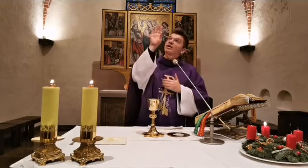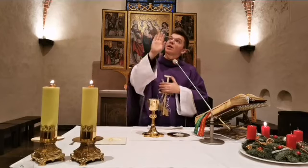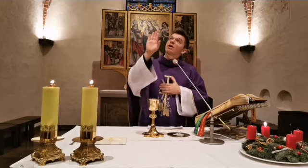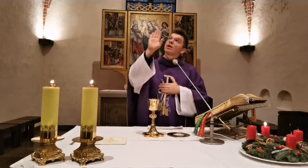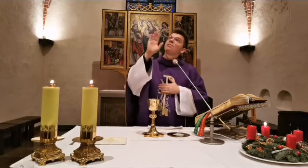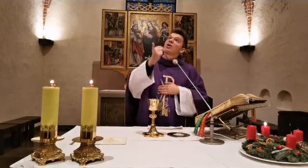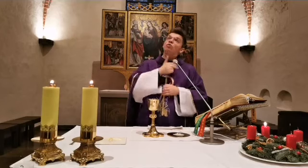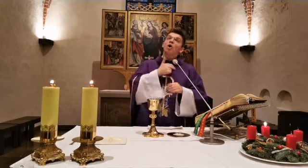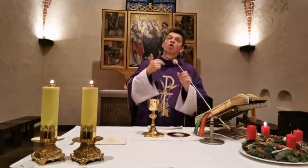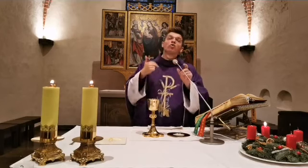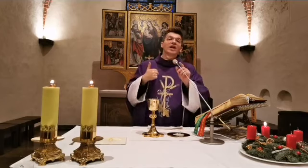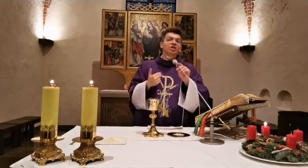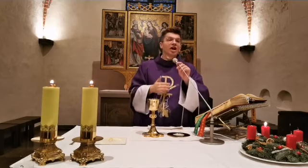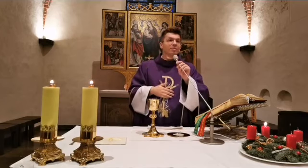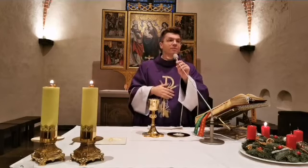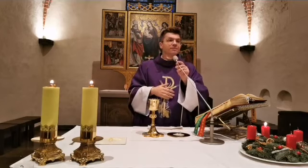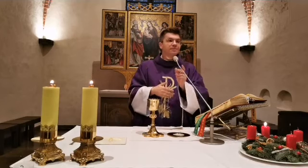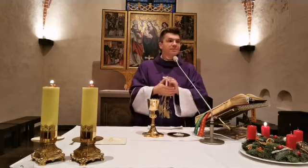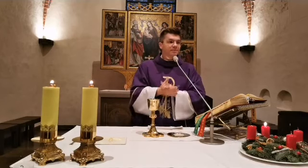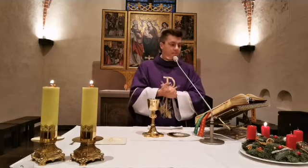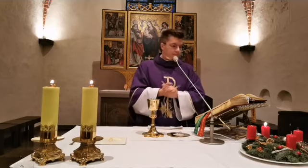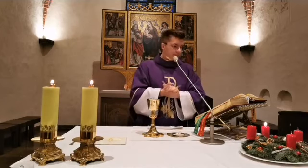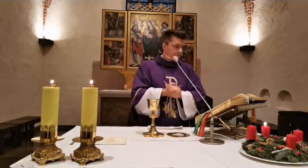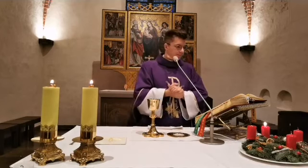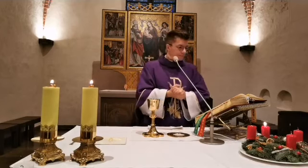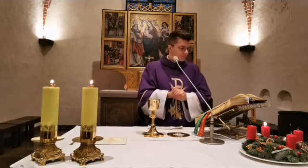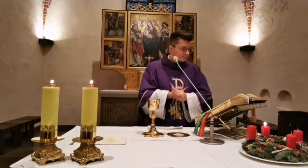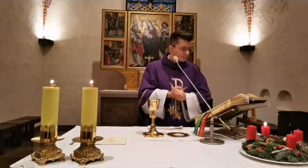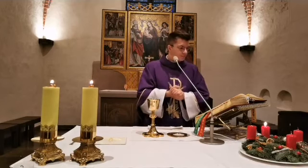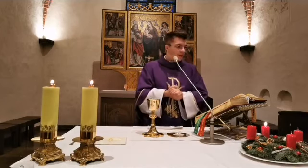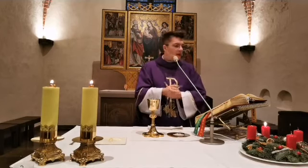Dzięki składajmy Panu Bogu naszemu.